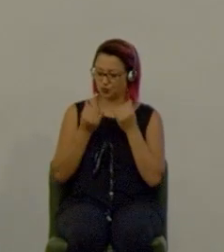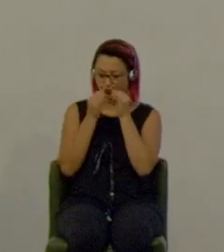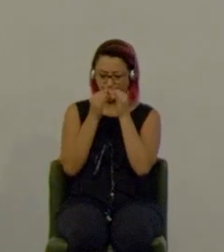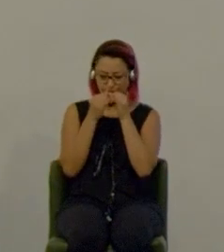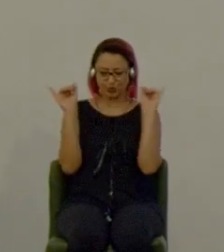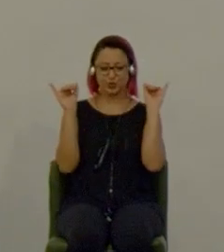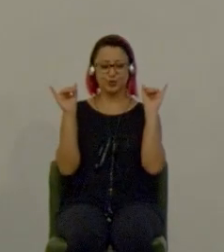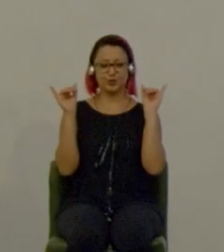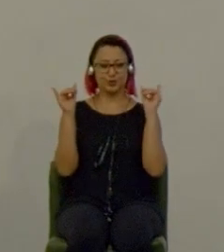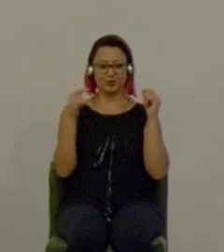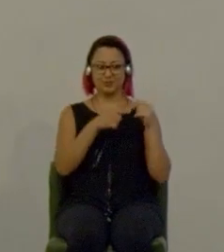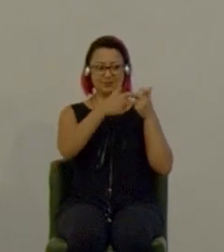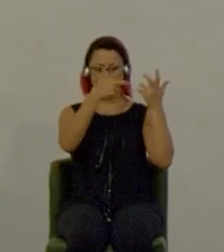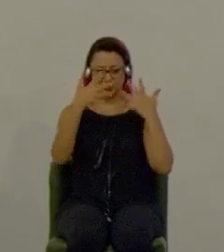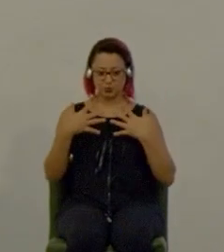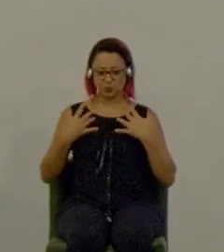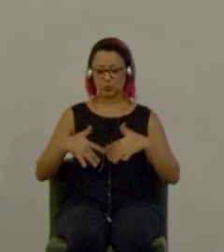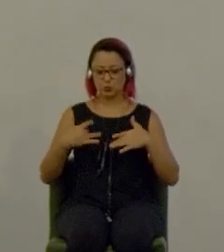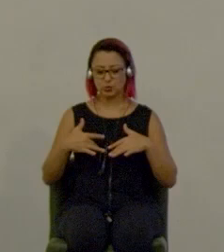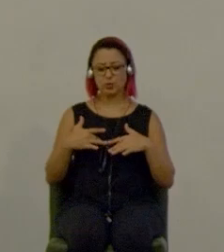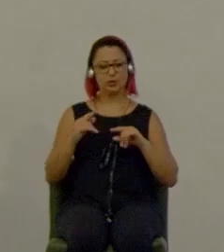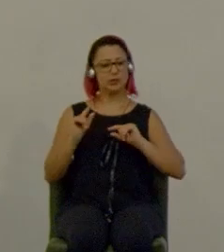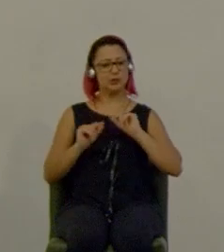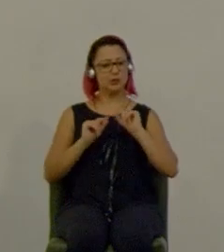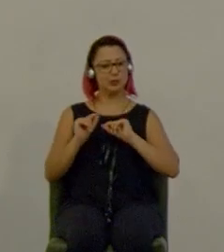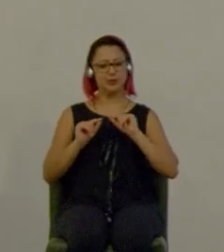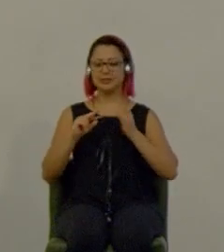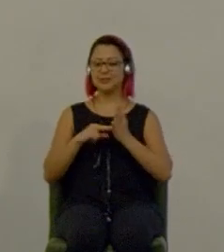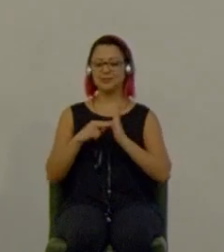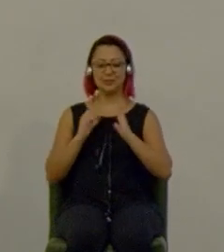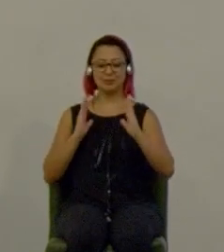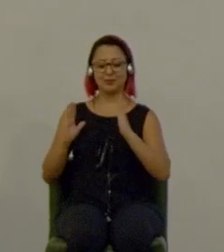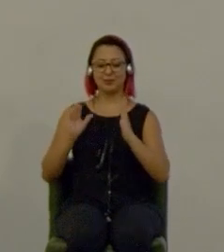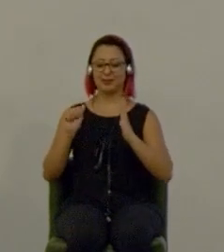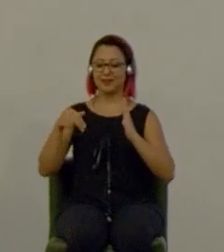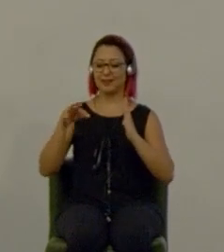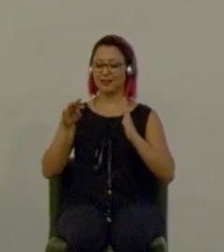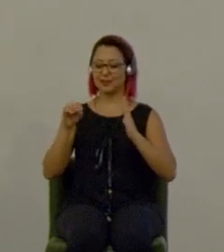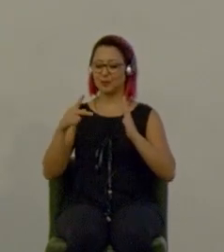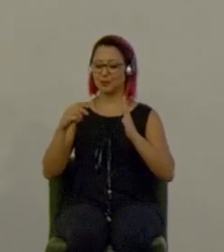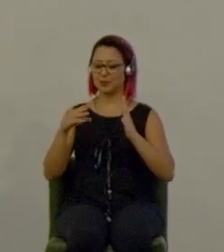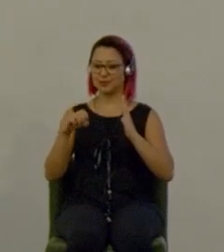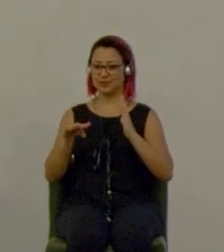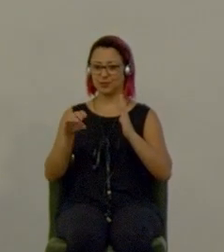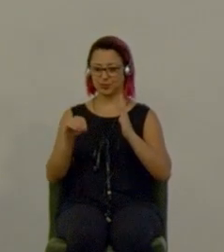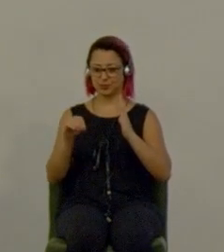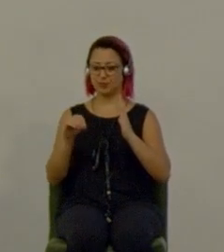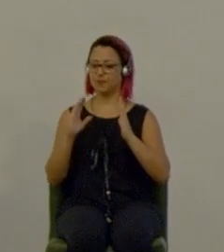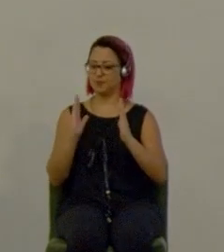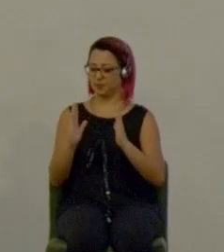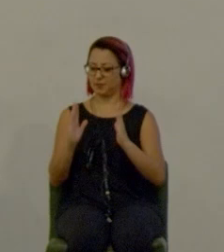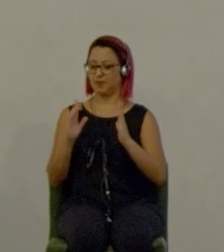choc que tu décris, c'est quoi l'anthropocène, dis-tu? C'est la rencontre entre le choc violent entre